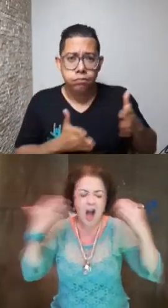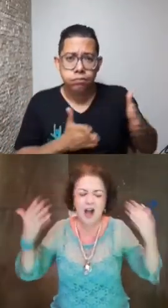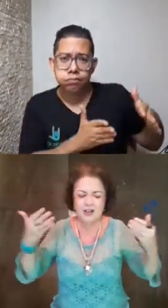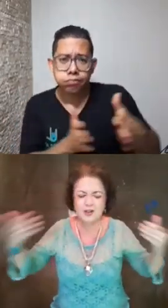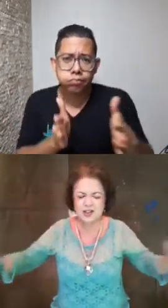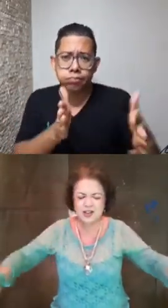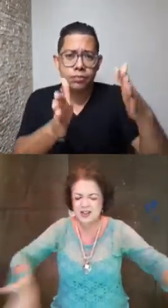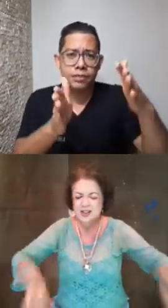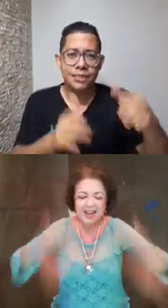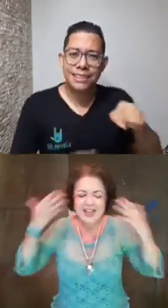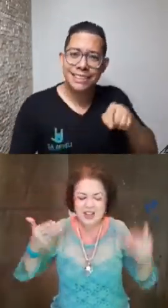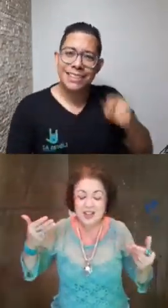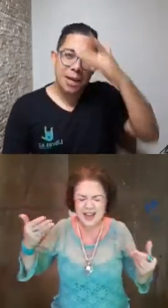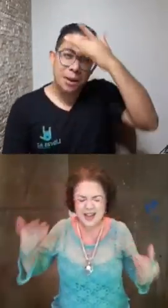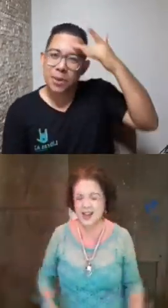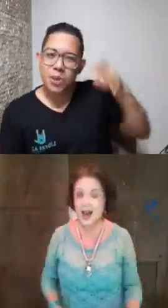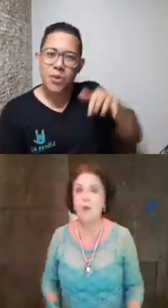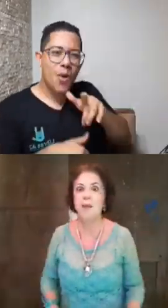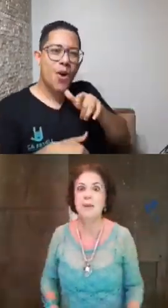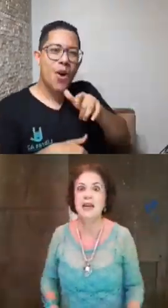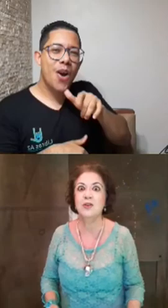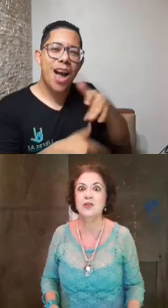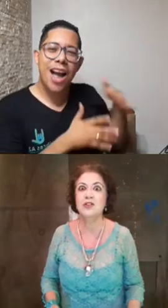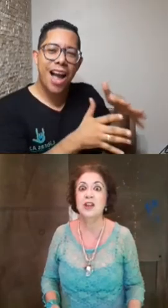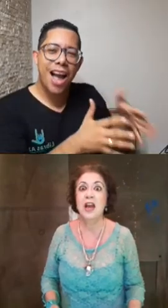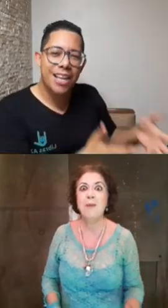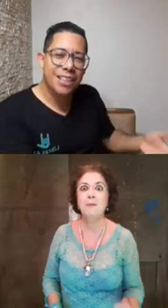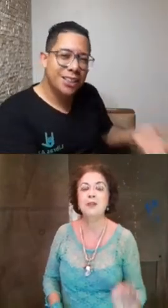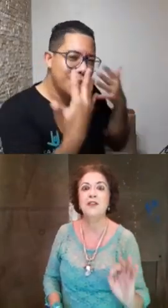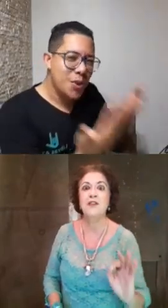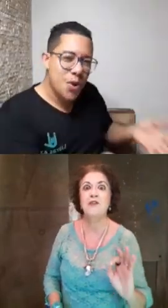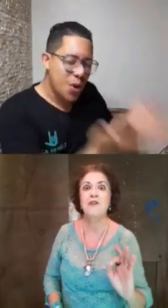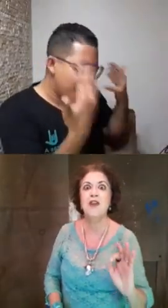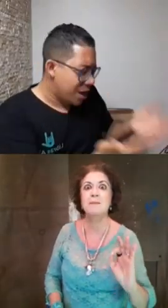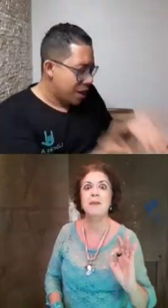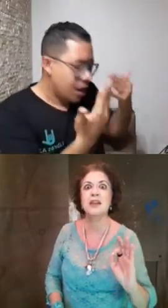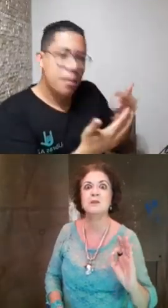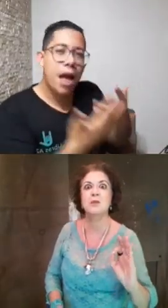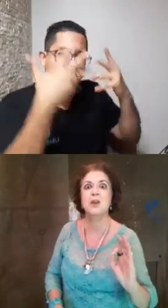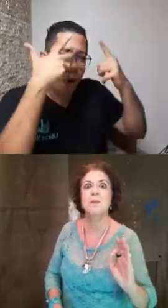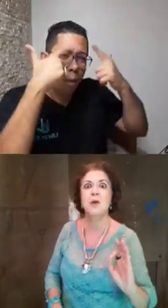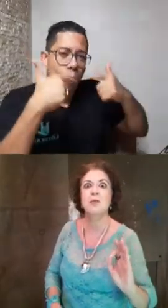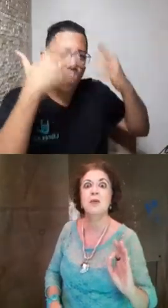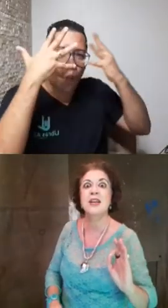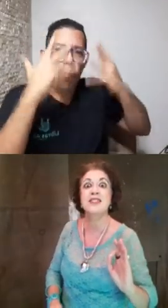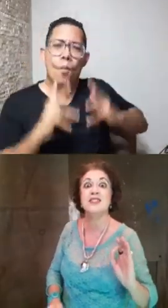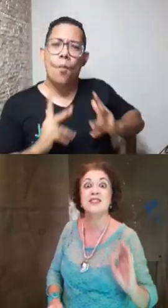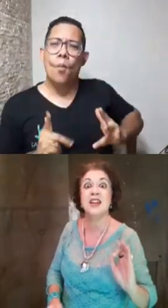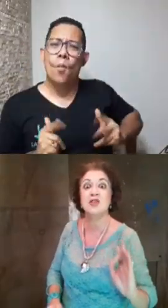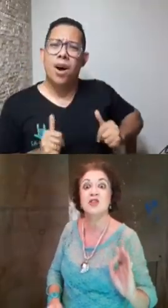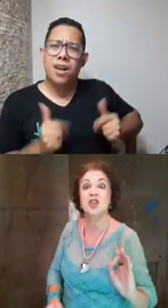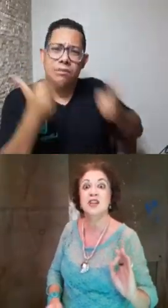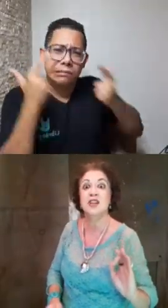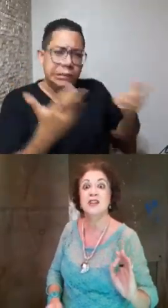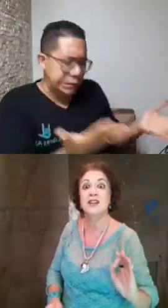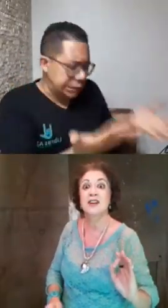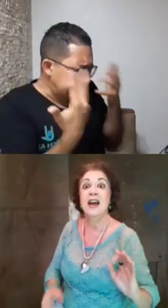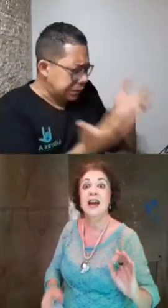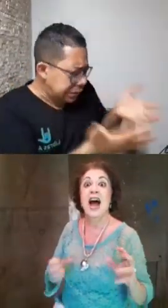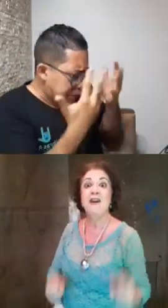nos olhos. Dizem que ao abri-los é possível ver, mesmo que por um